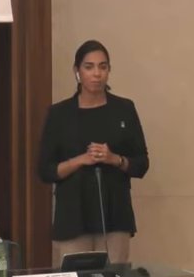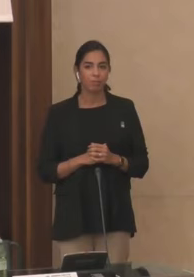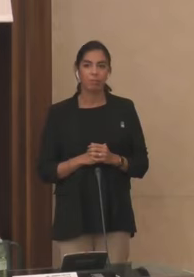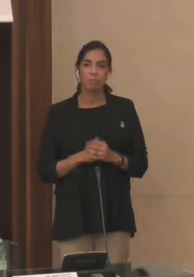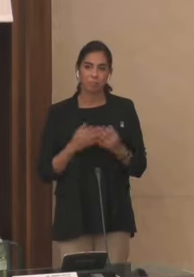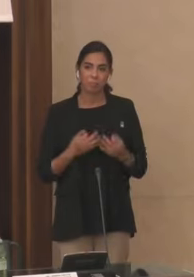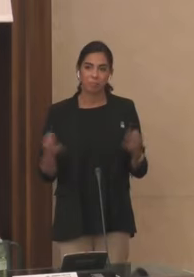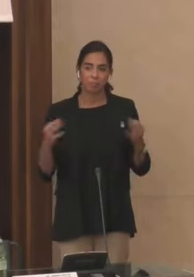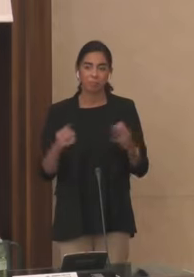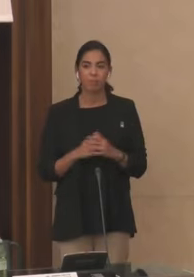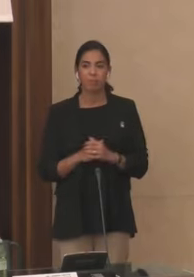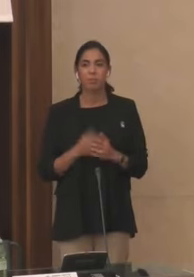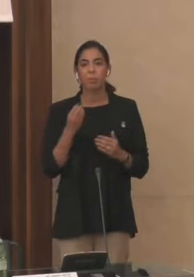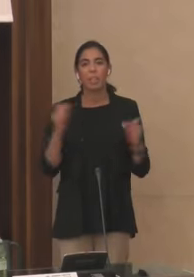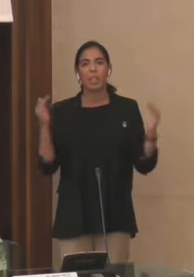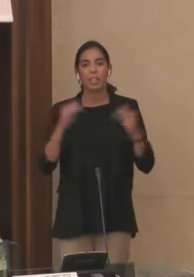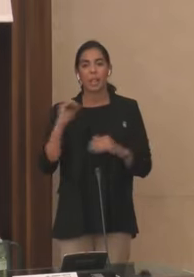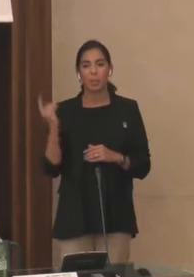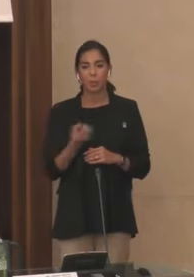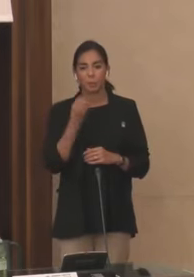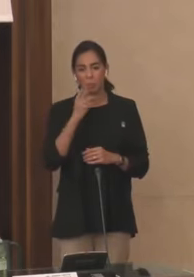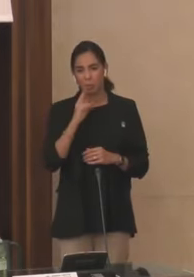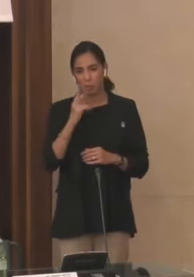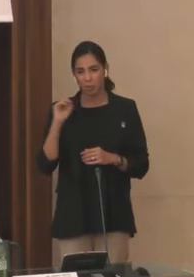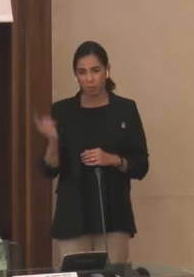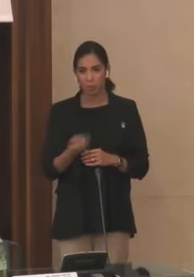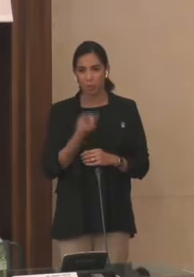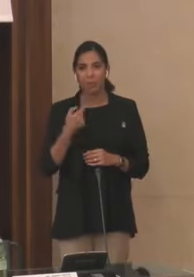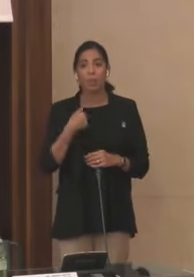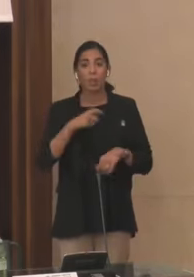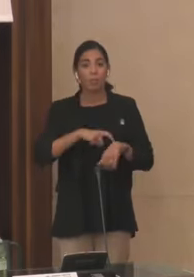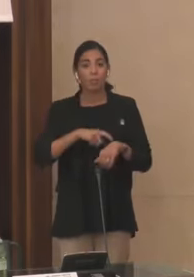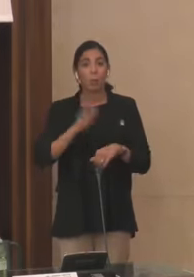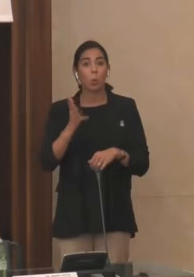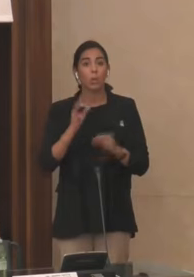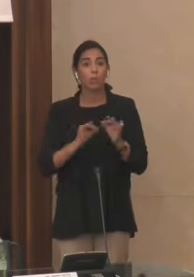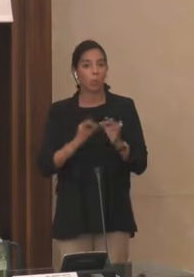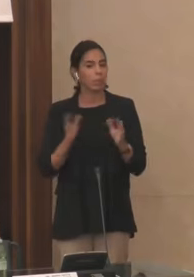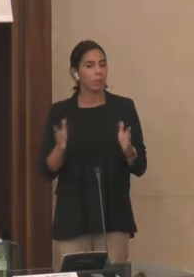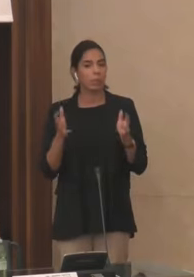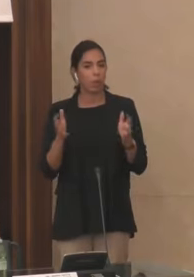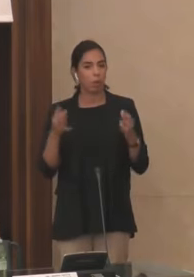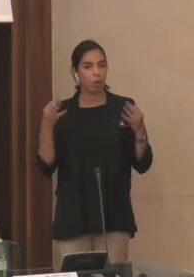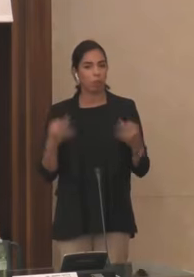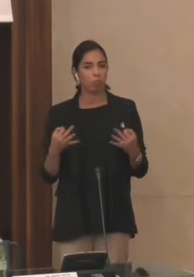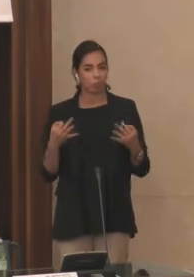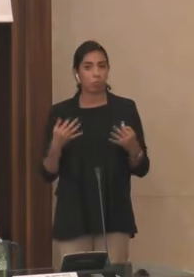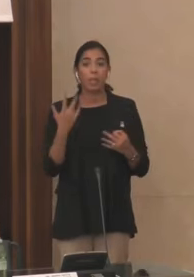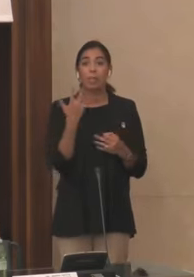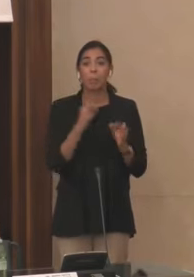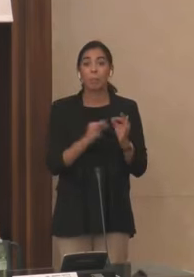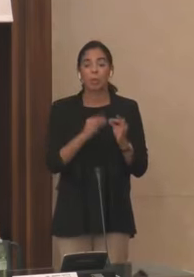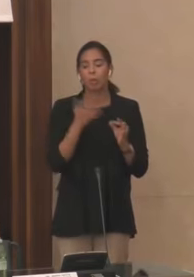Bene, allora, buonasera a tutti, buon pomeriggio a tutti. Io ho 15 minuti secchi, ma 3 minuti li devo